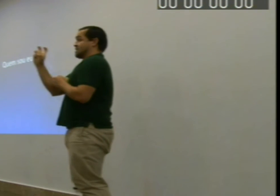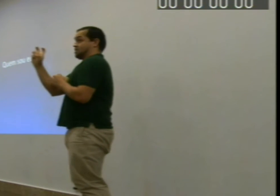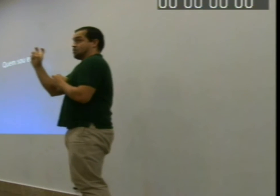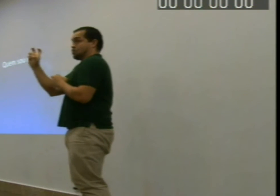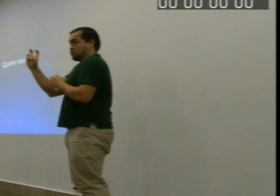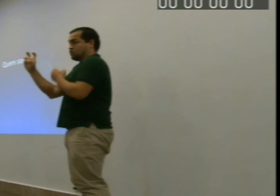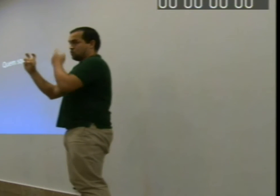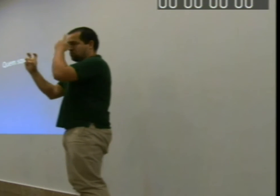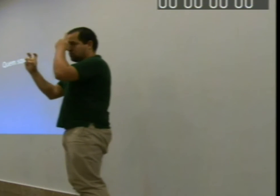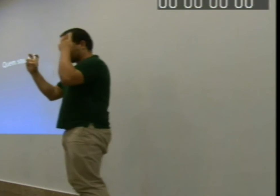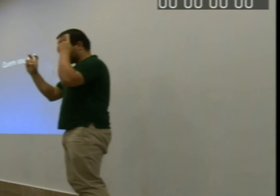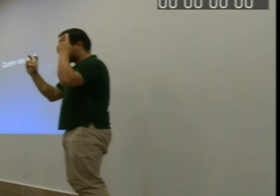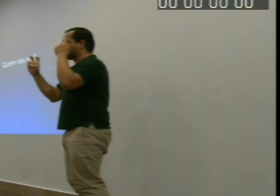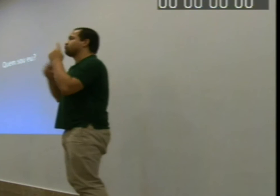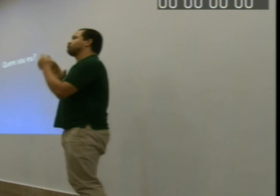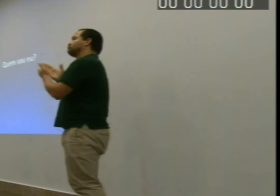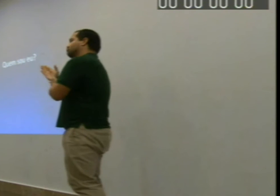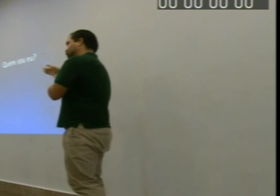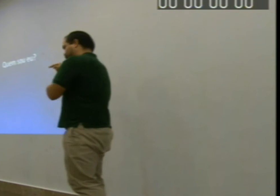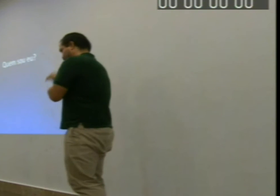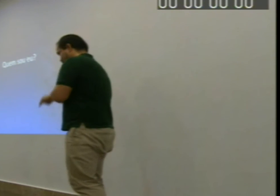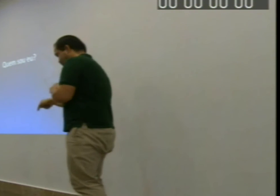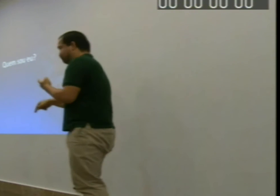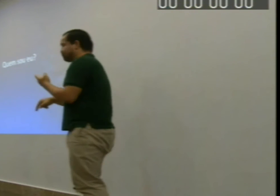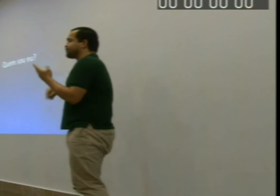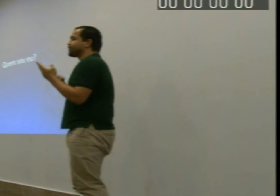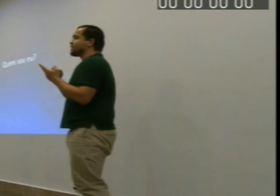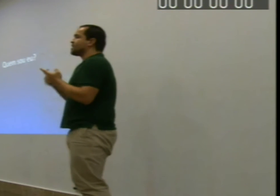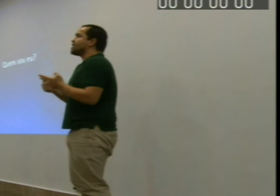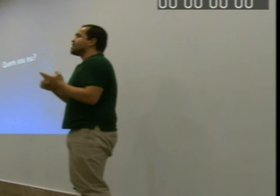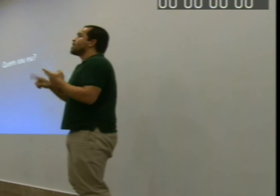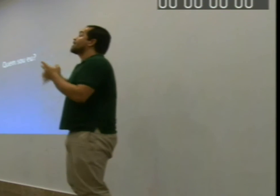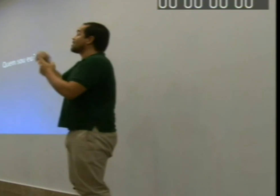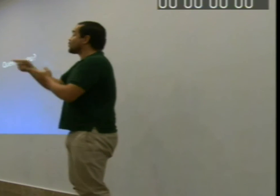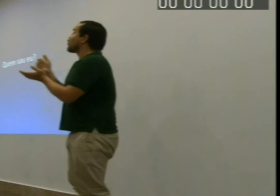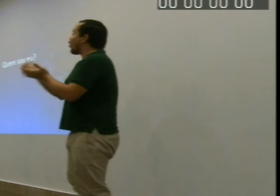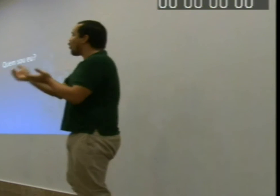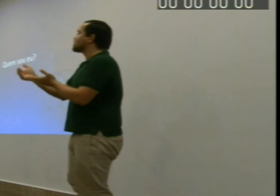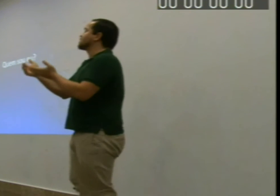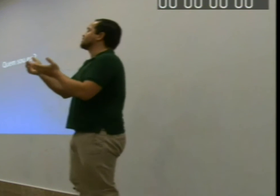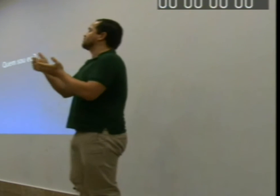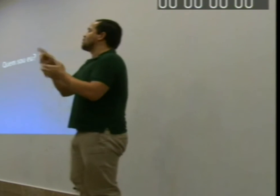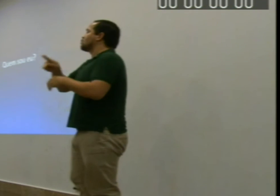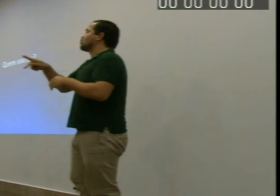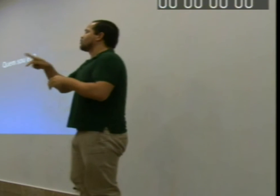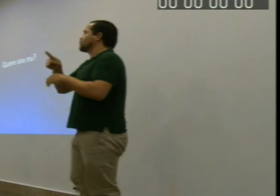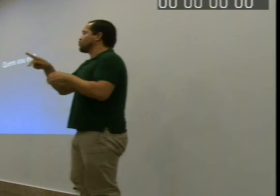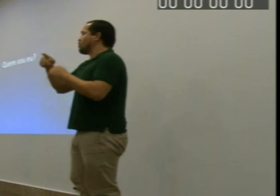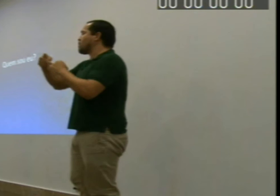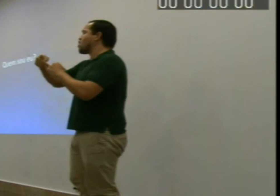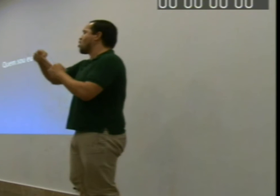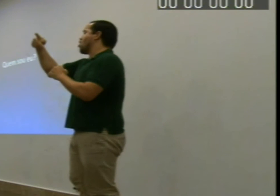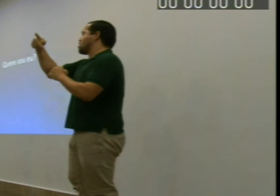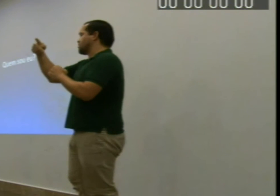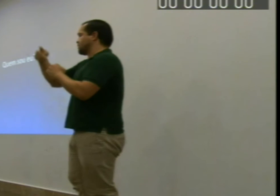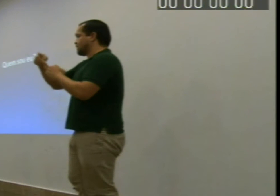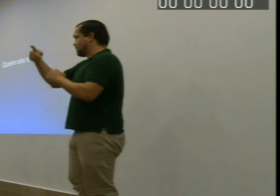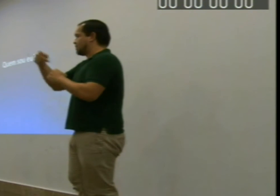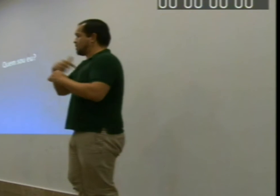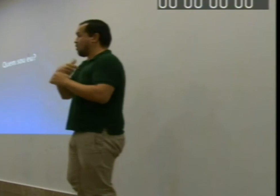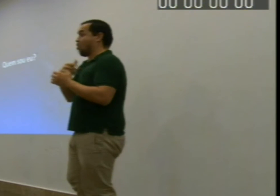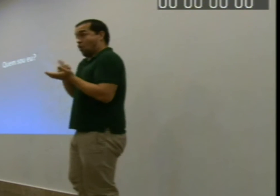concurso bom eram cinco vagas cinco pessoas e eu passei nos concursos e depois começou os